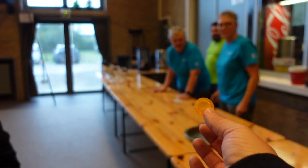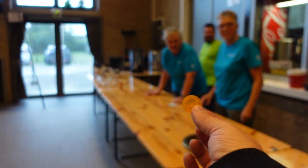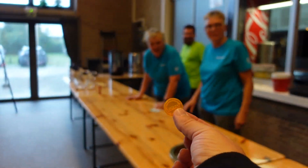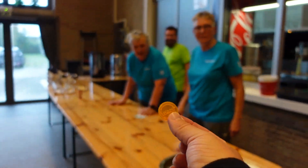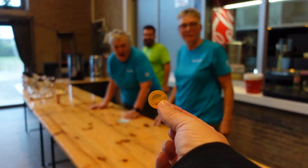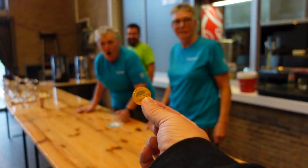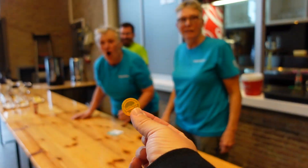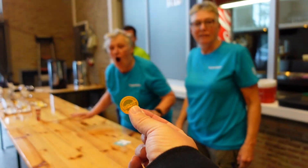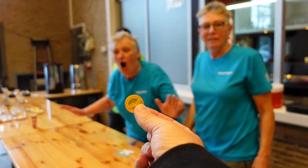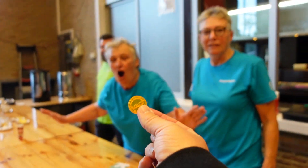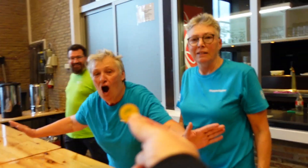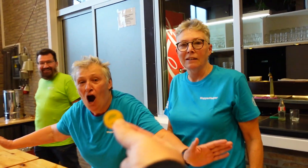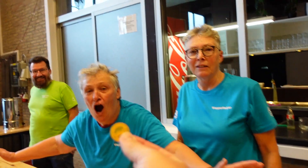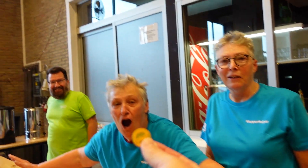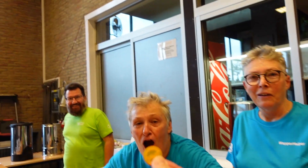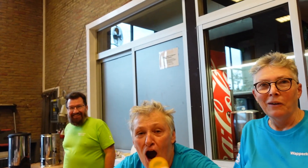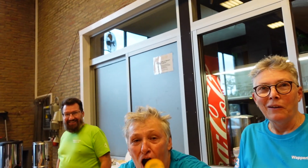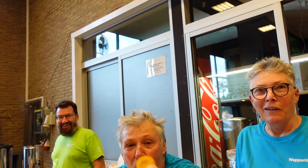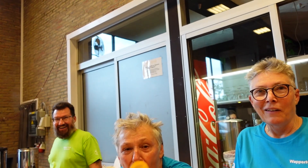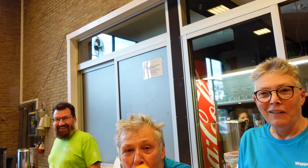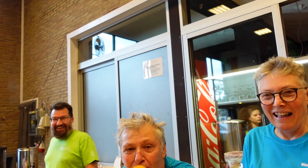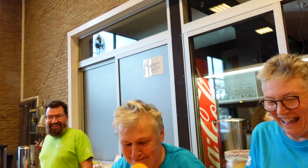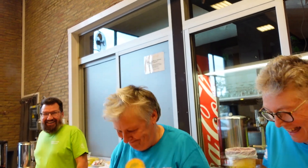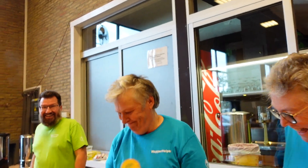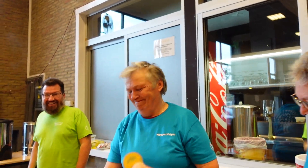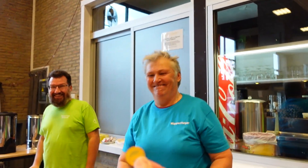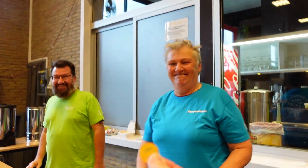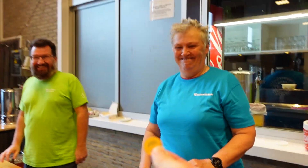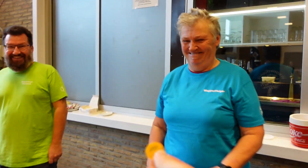regenen alles moet in beeld gebracht worden hè een k